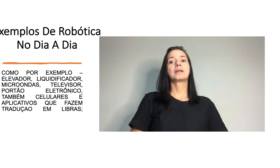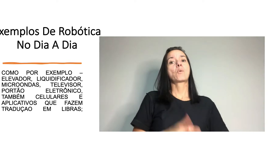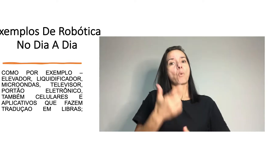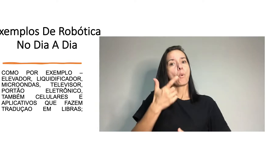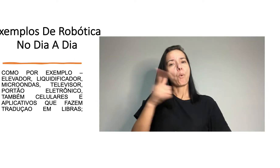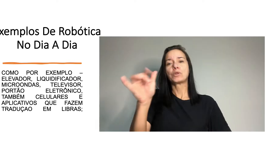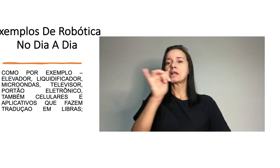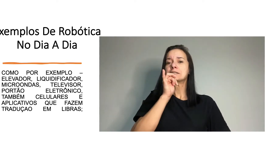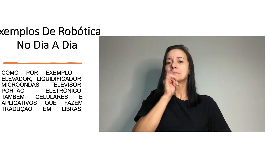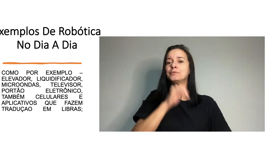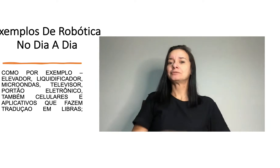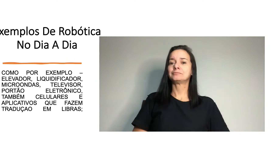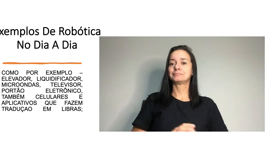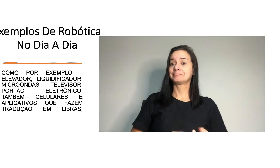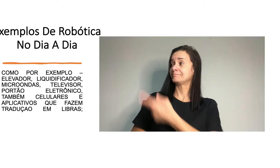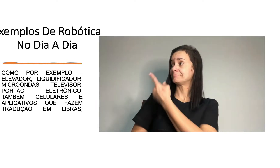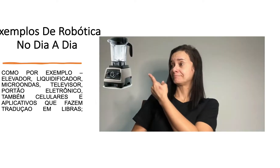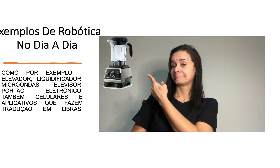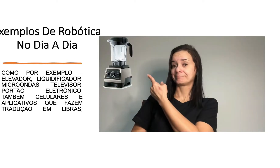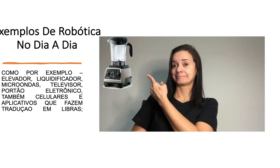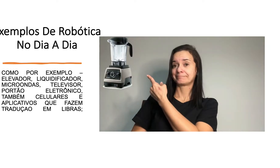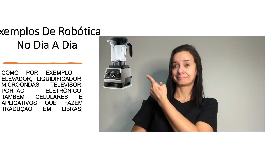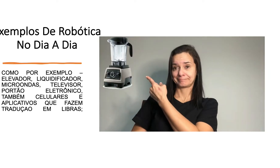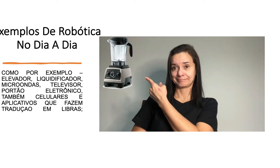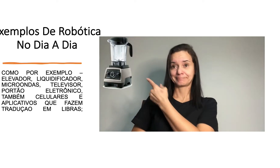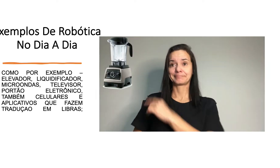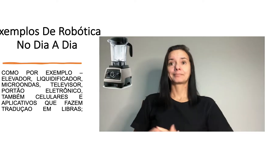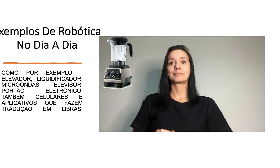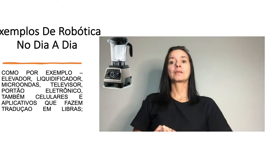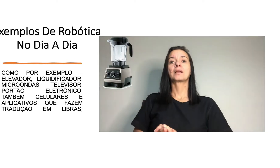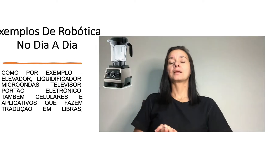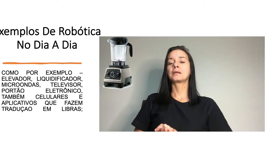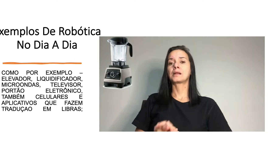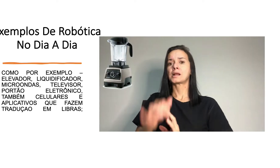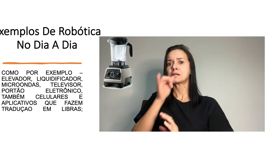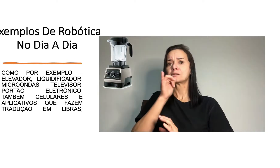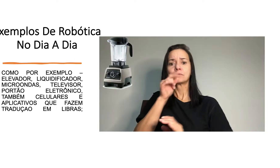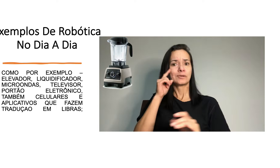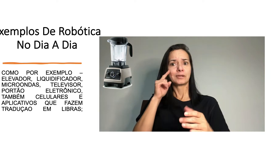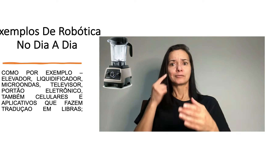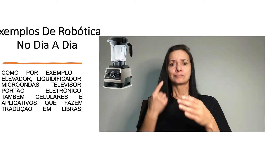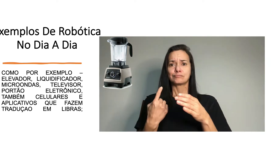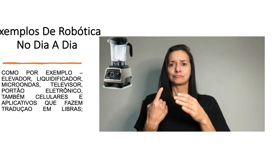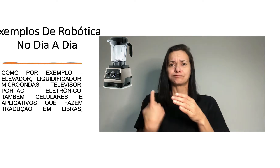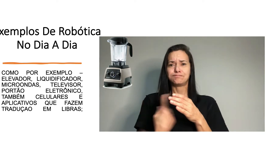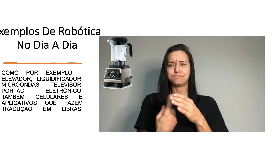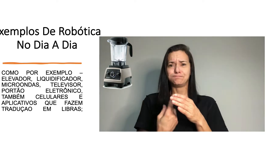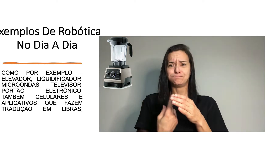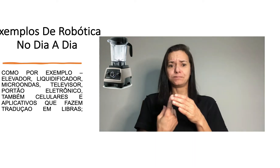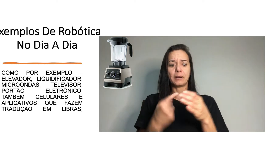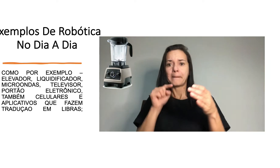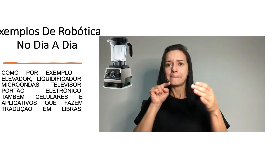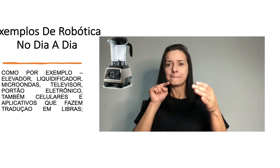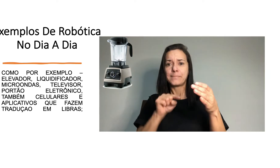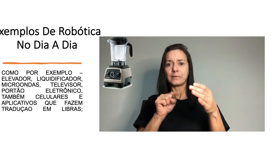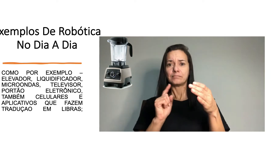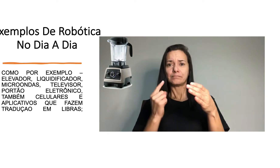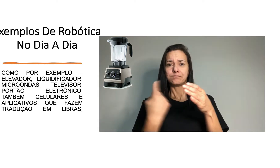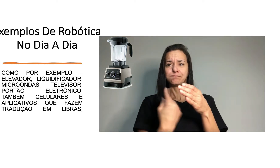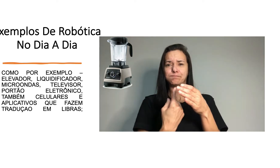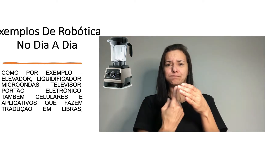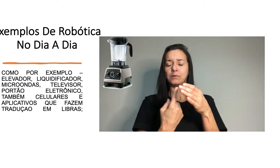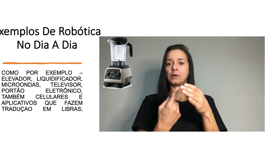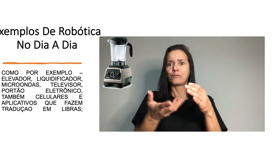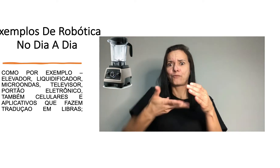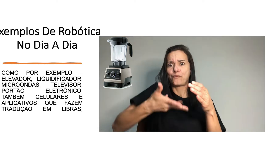partir do acionamento de um botão. Por exemplo, o liquidificador.